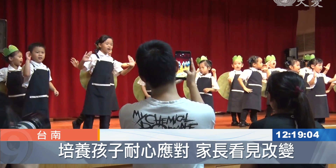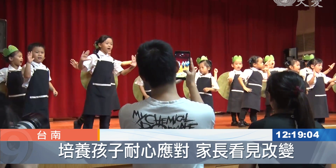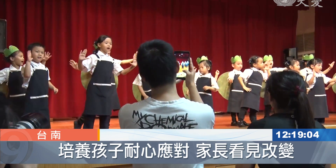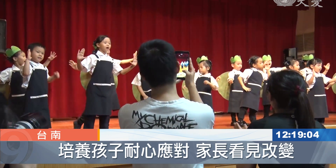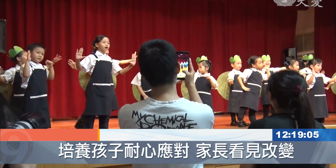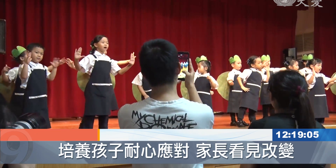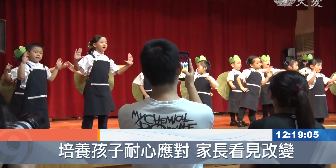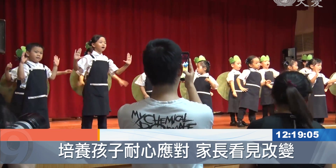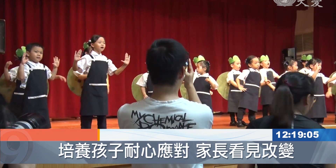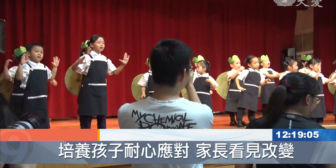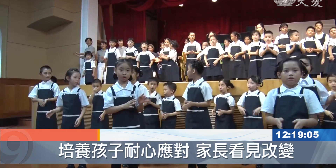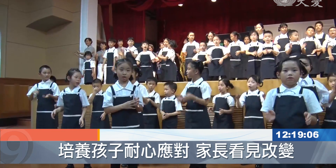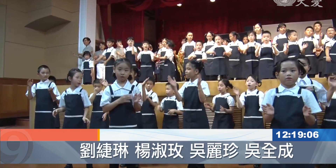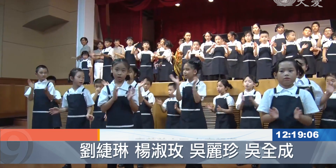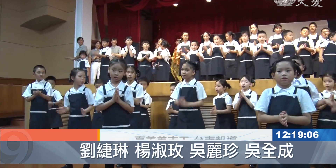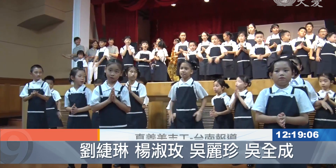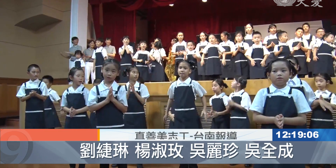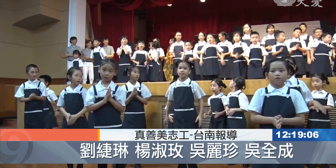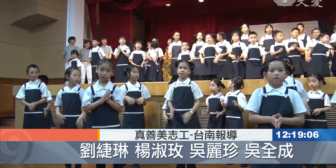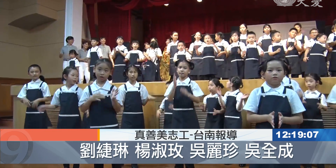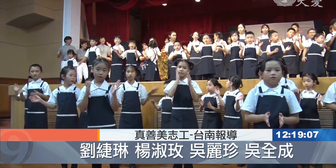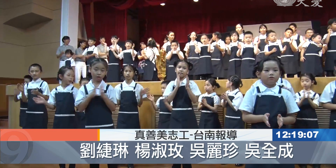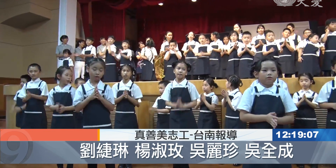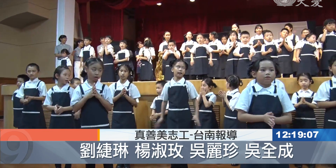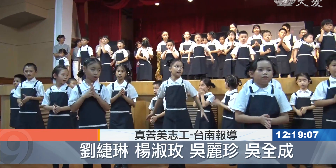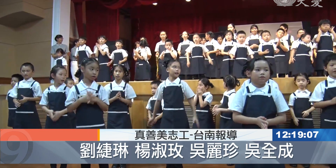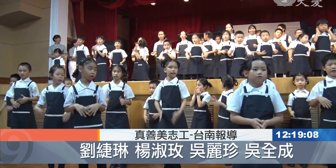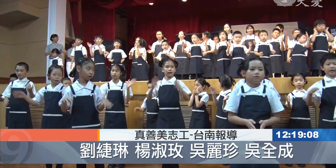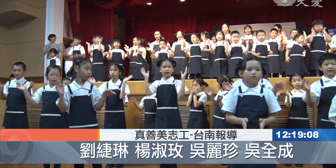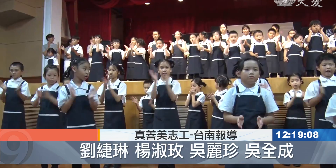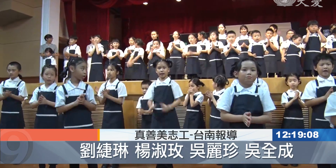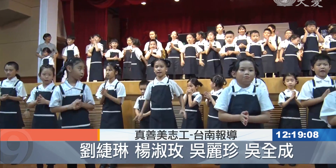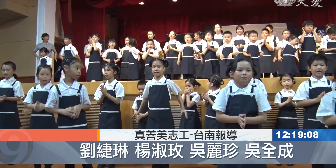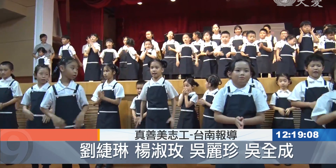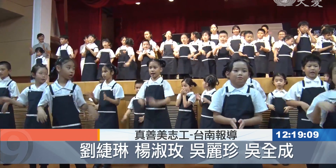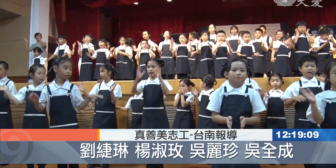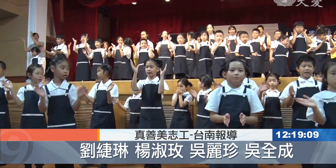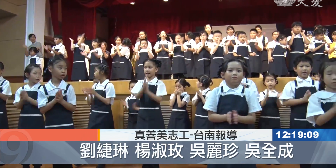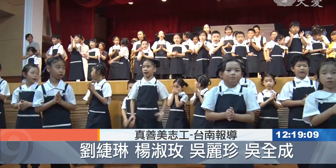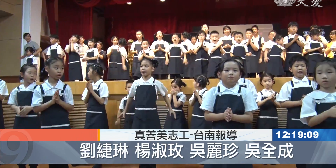长，也给他们满满的掌声。大爱新闻曾善美志工台南综合报道。